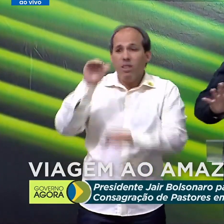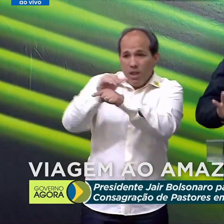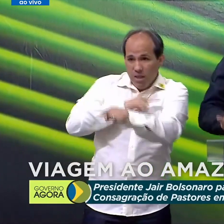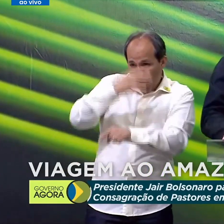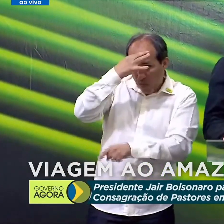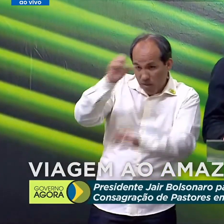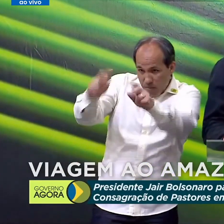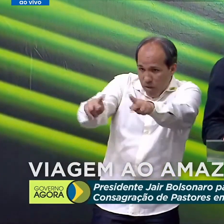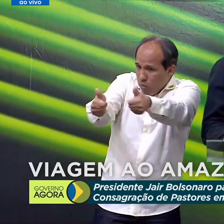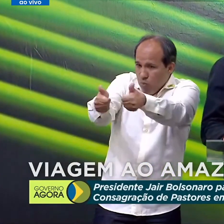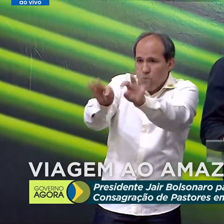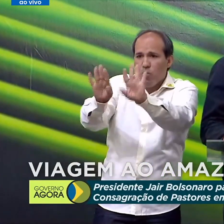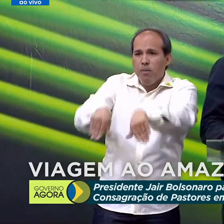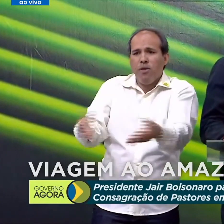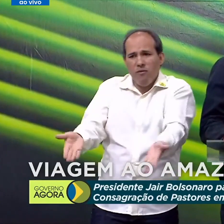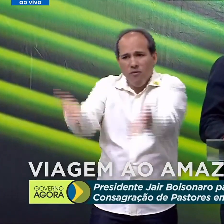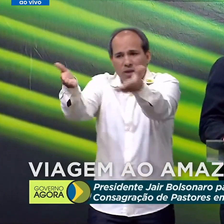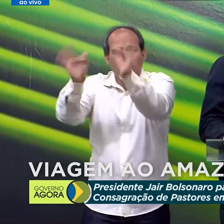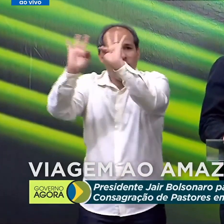paz e vai ser feliz.